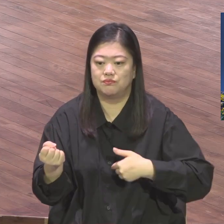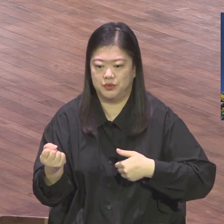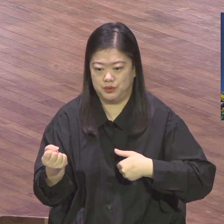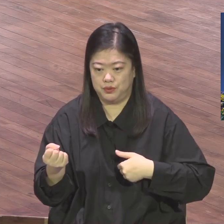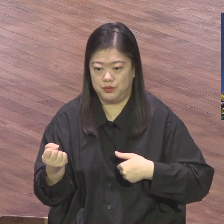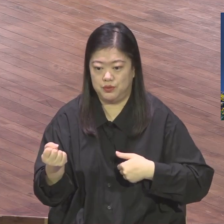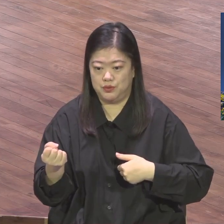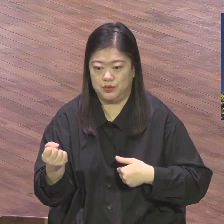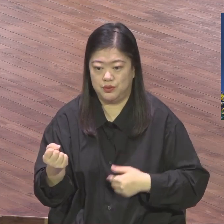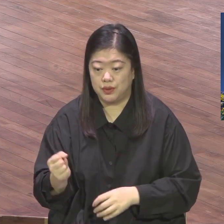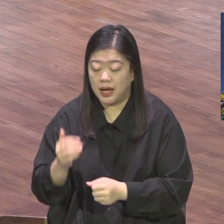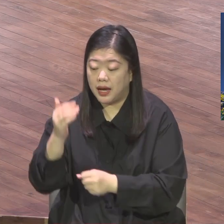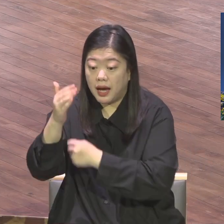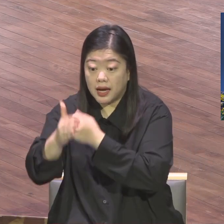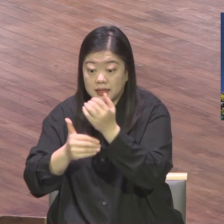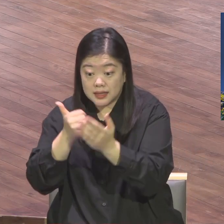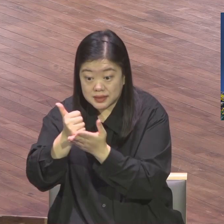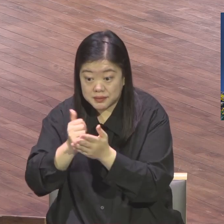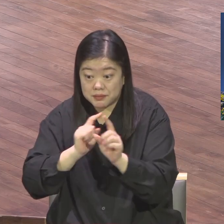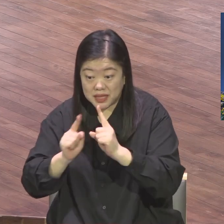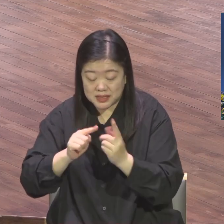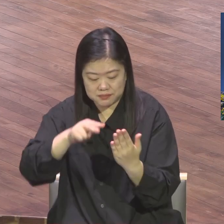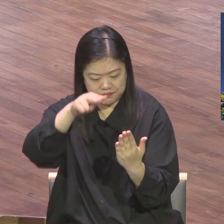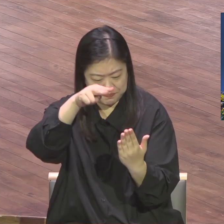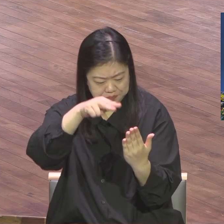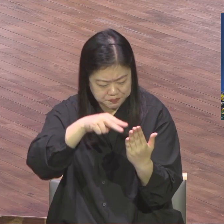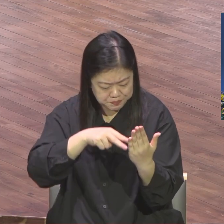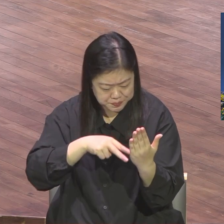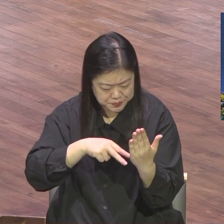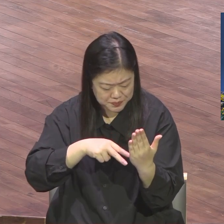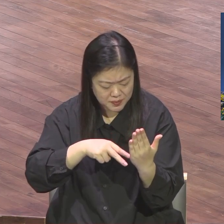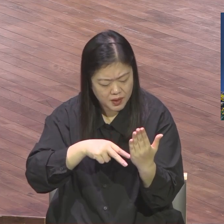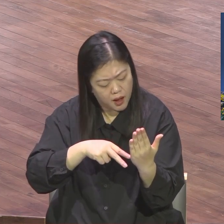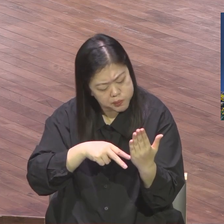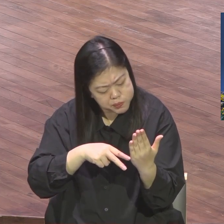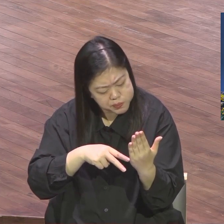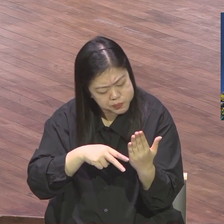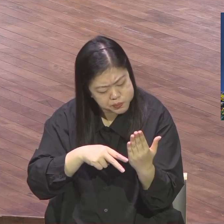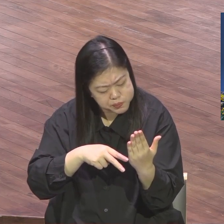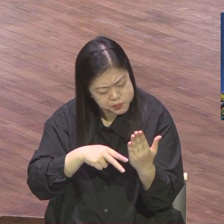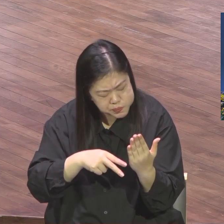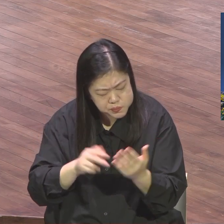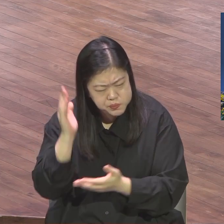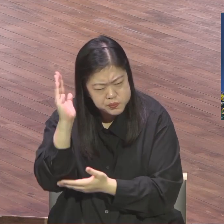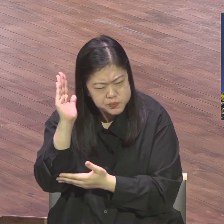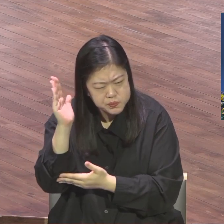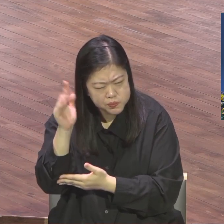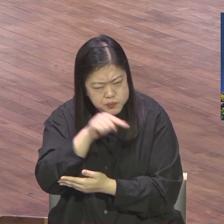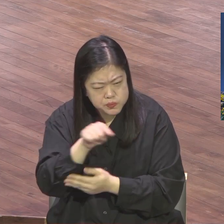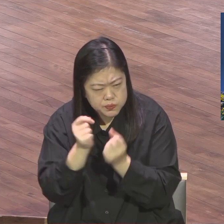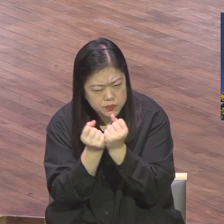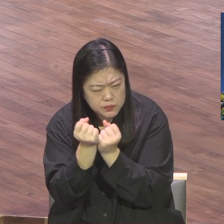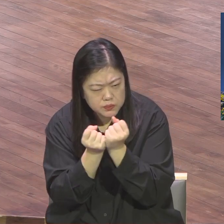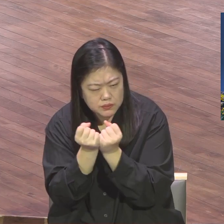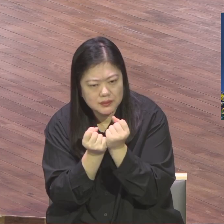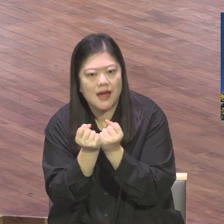기록된 하나님 말씀을요 매주 선포되는 이 강단에 여러분이요 이 말씀을 듣는